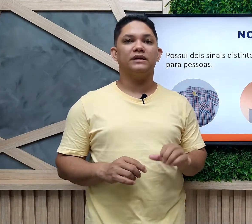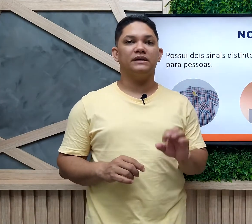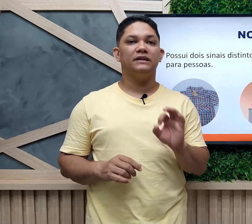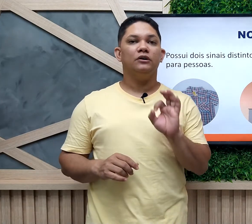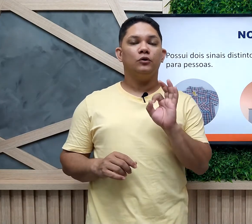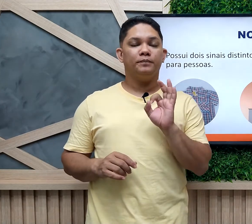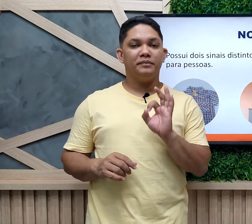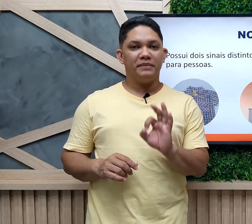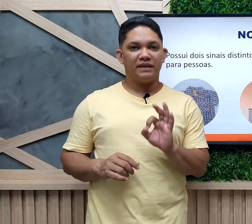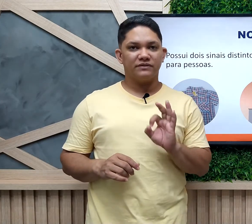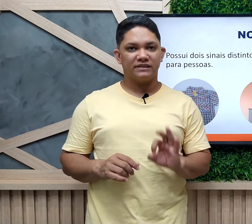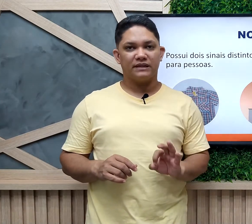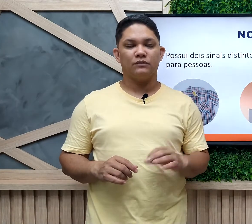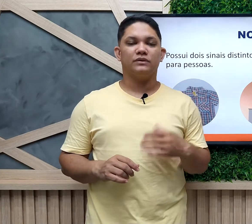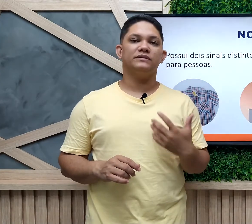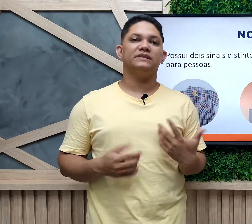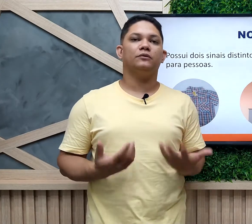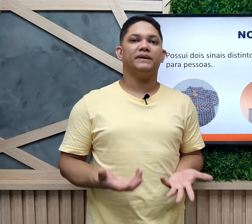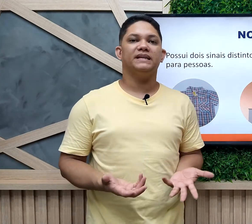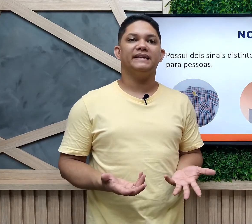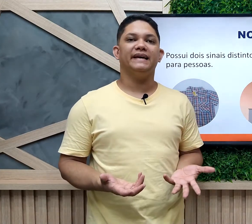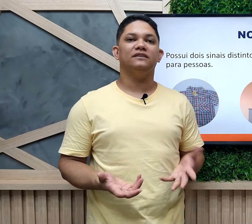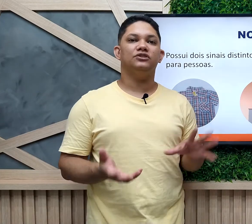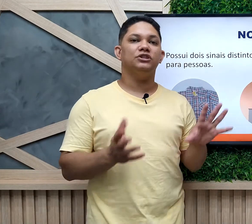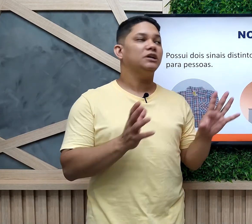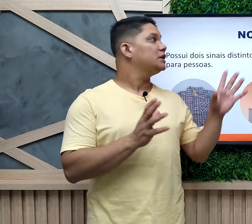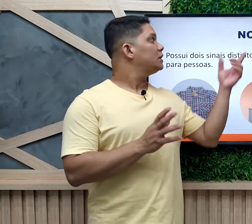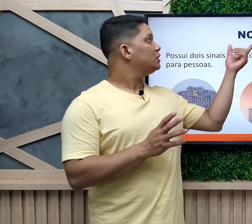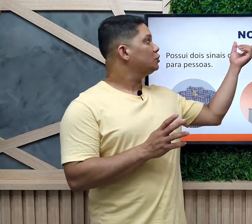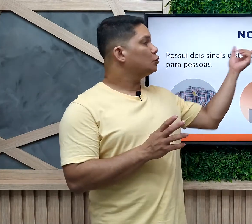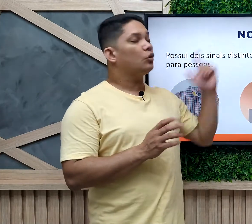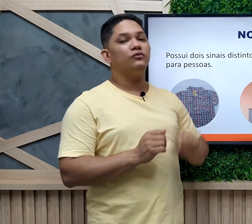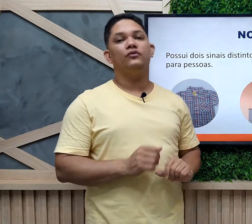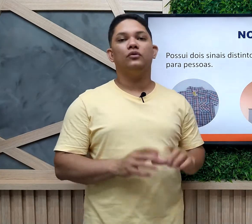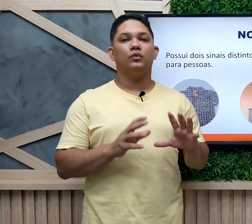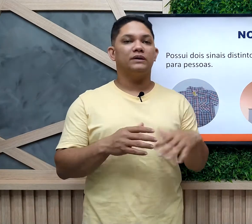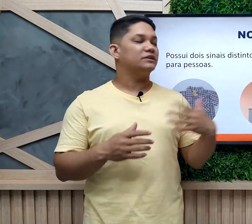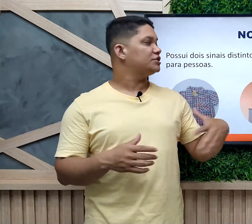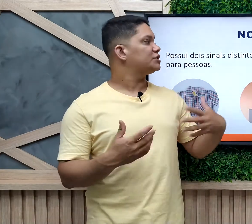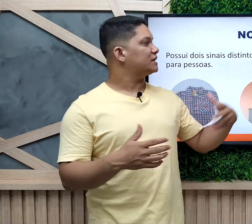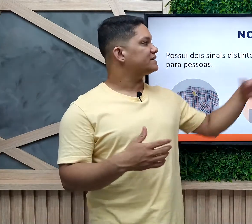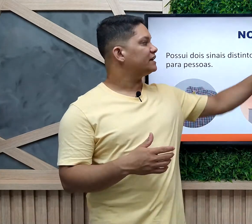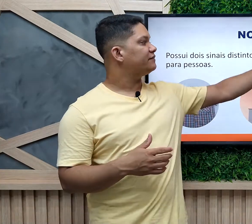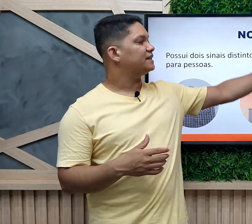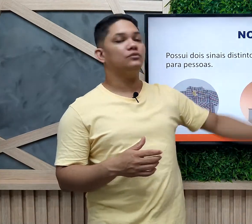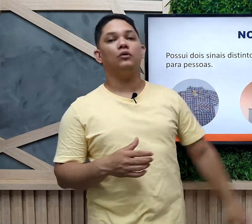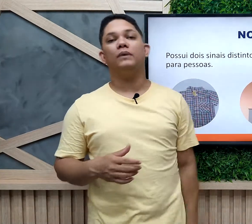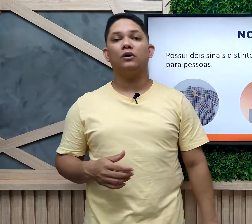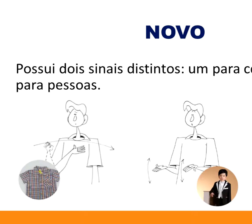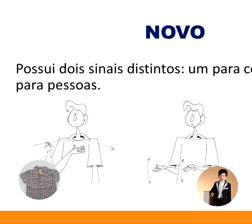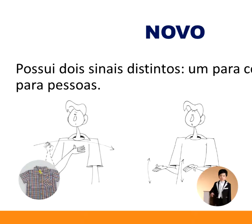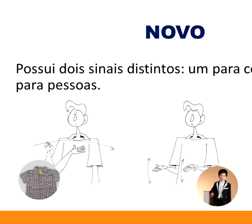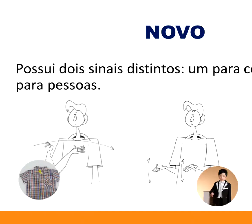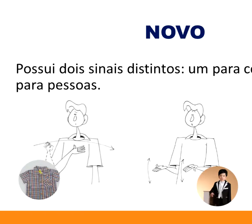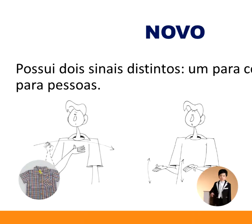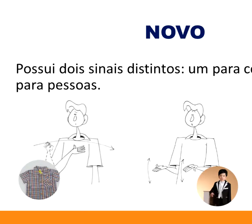aqui o primeiro sinal, que é o sinal para a ideia de novo, quando a gente está se referindo a uma coisa.